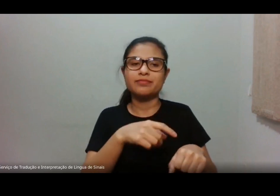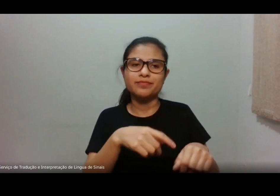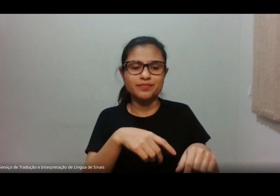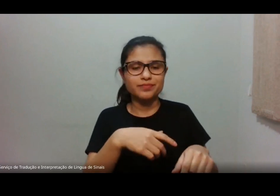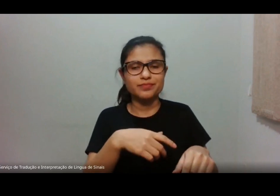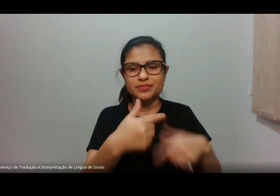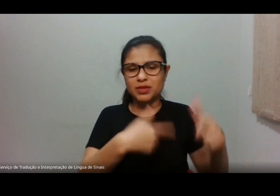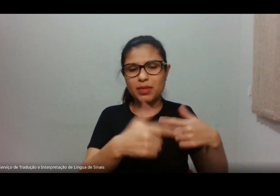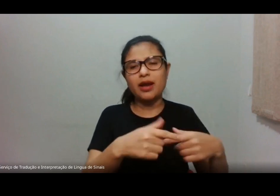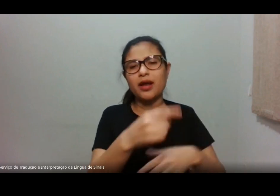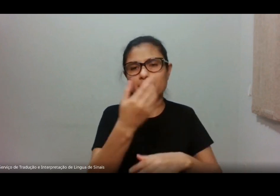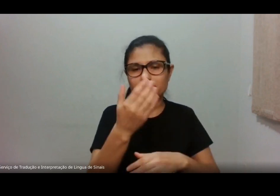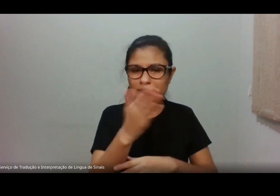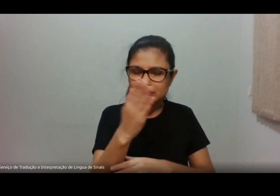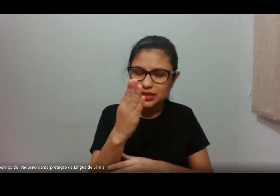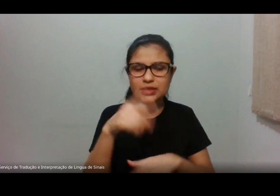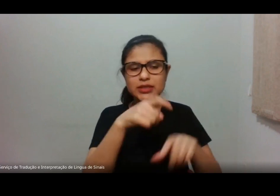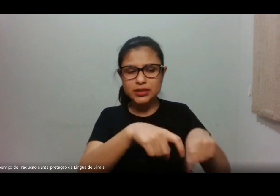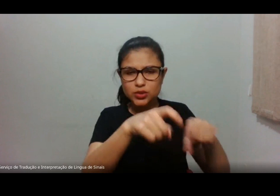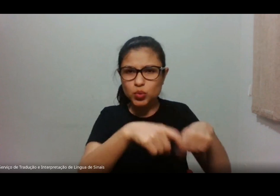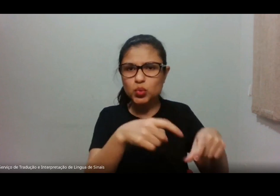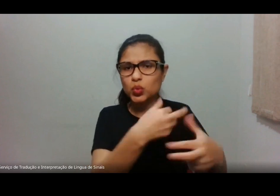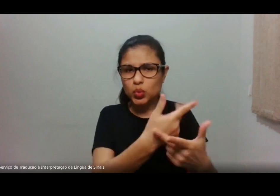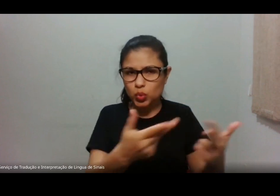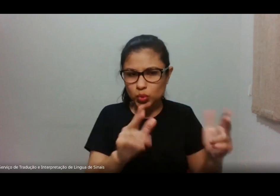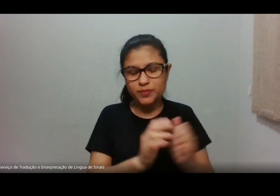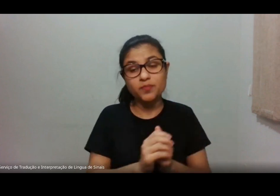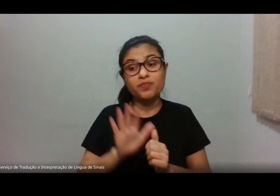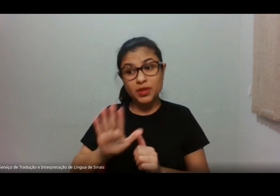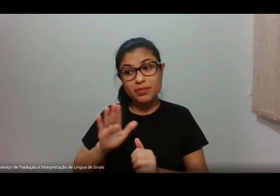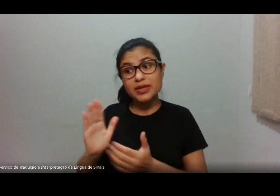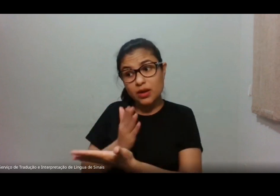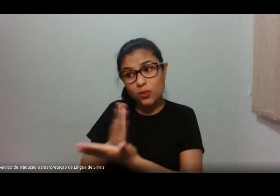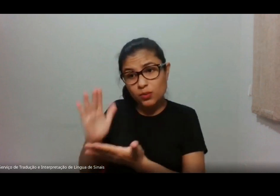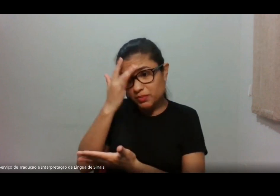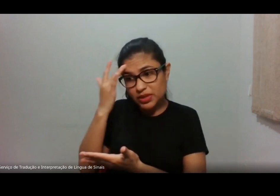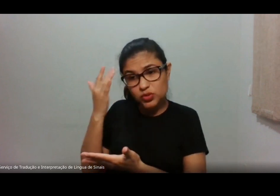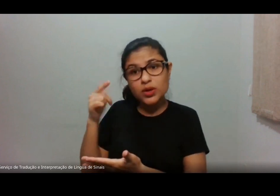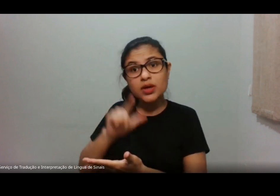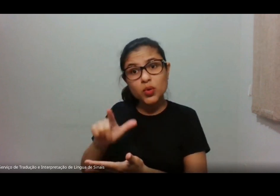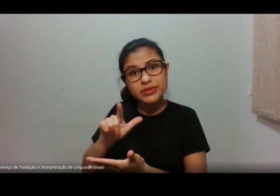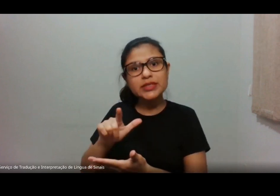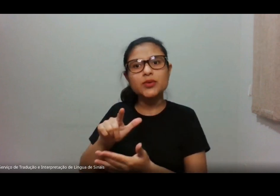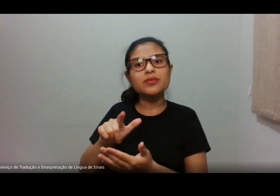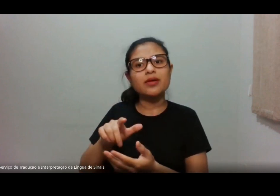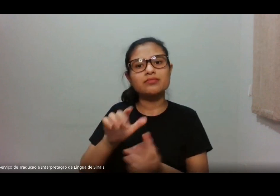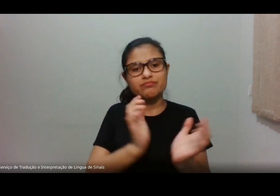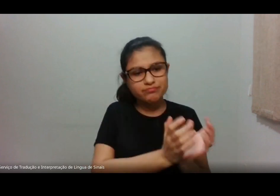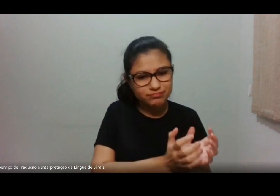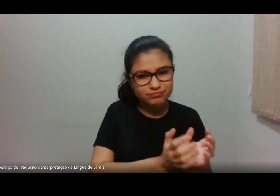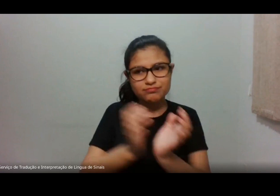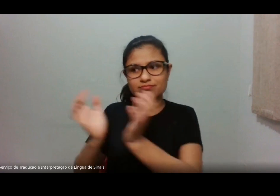modesto funcionário. Mas, segundo Chantal Jacquet, algumas dessas pessoas conseguiram fazer a